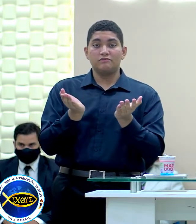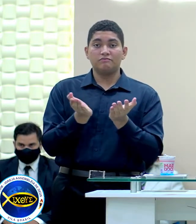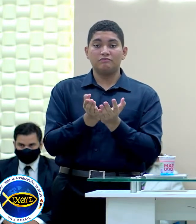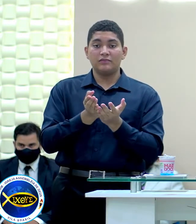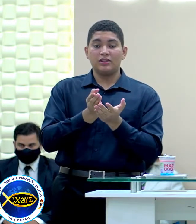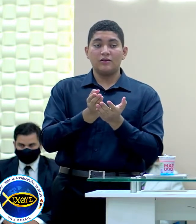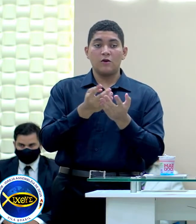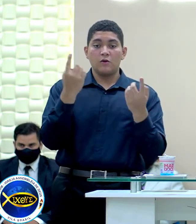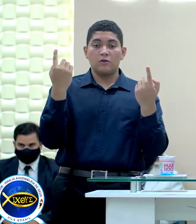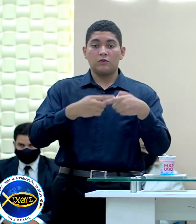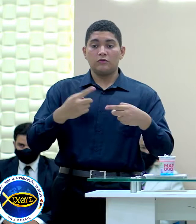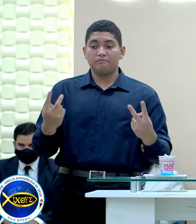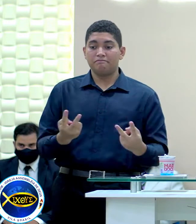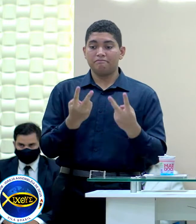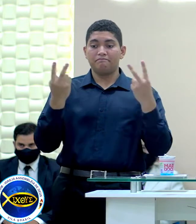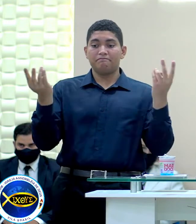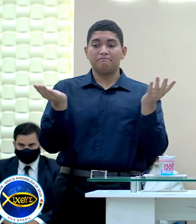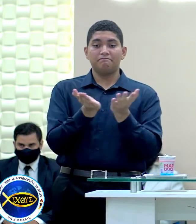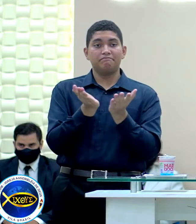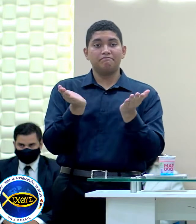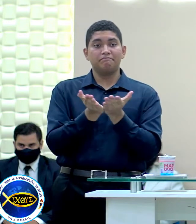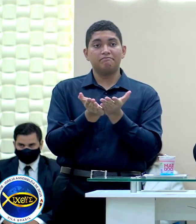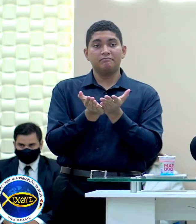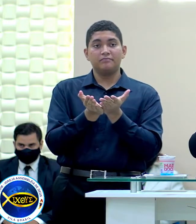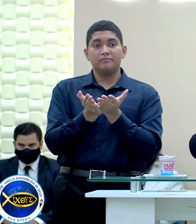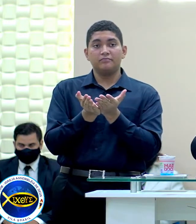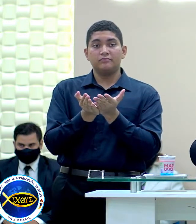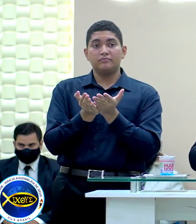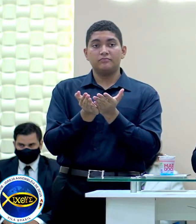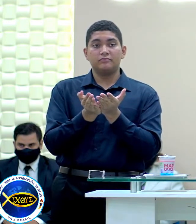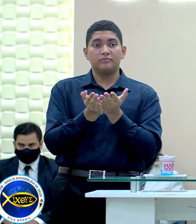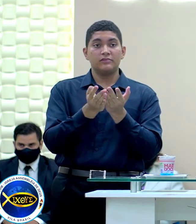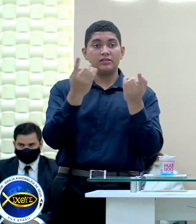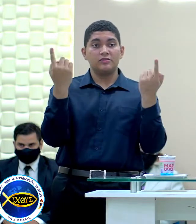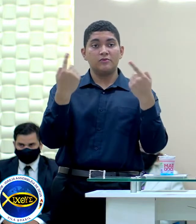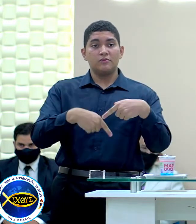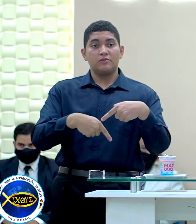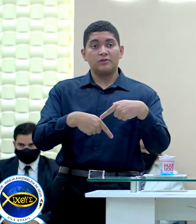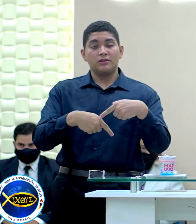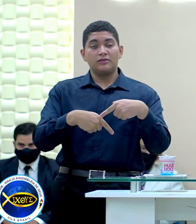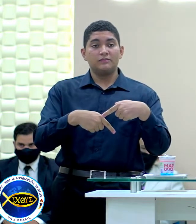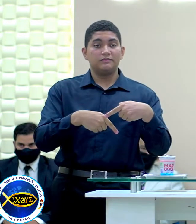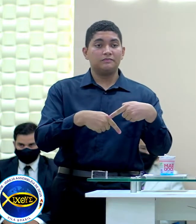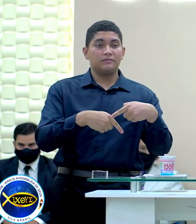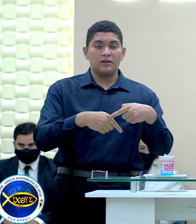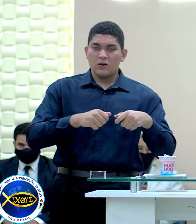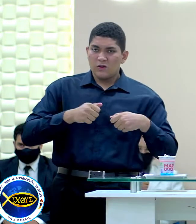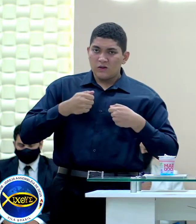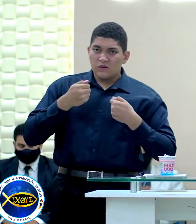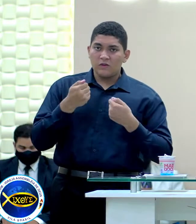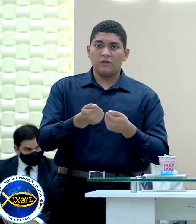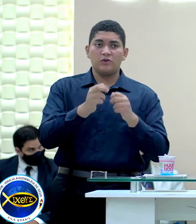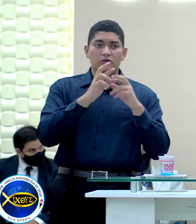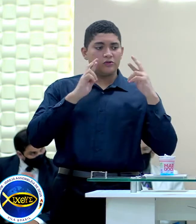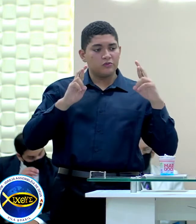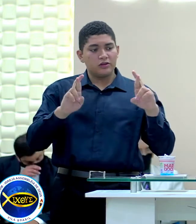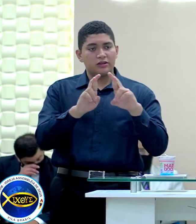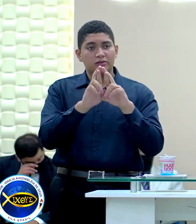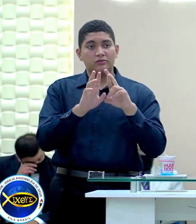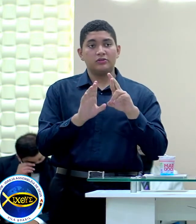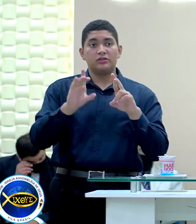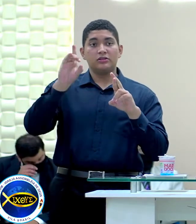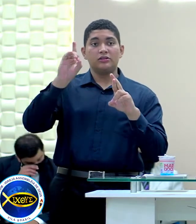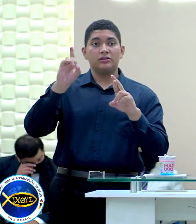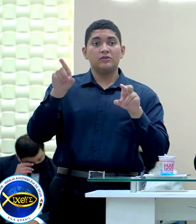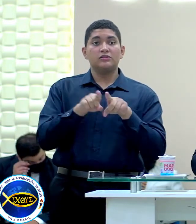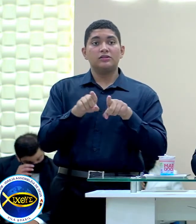valores cristãos, que se opõem de forma persistente ao reino de Deus. E com relação